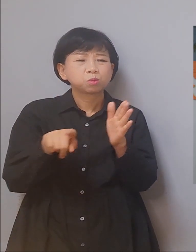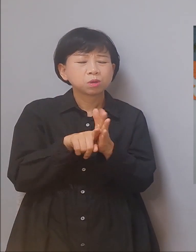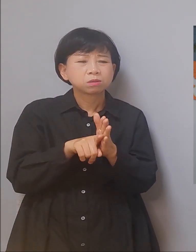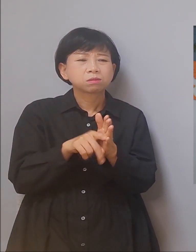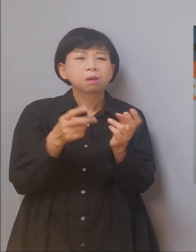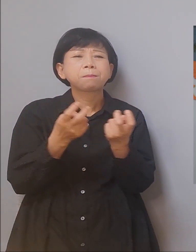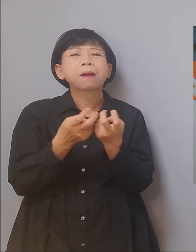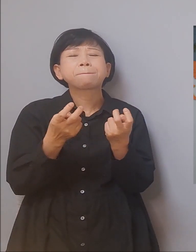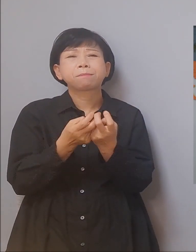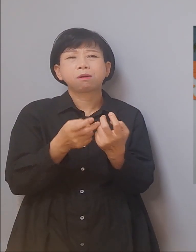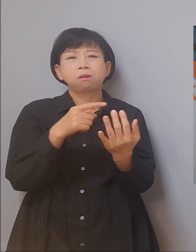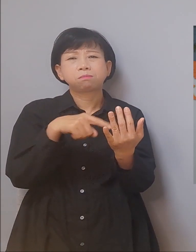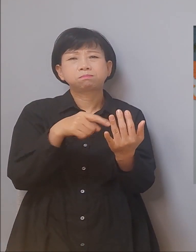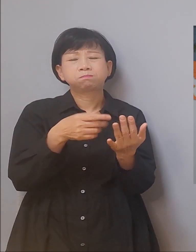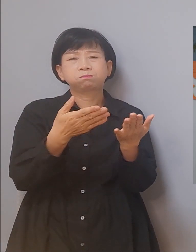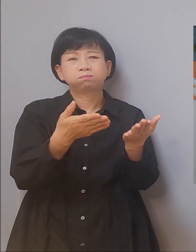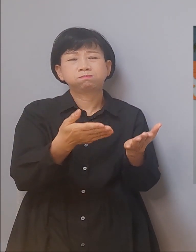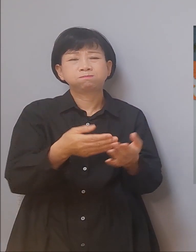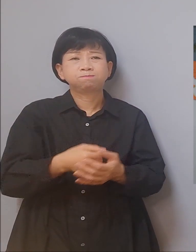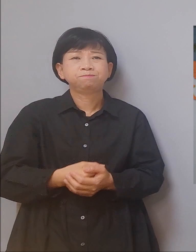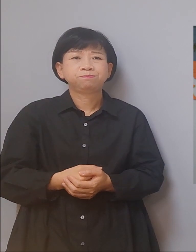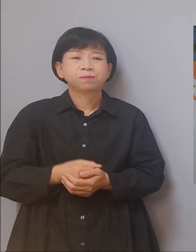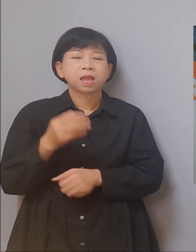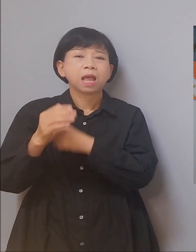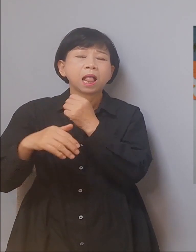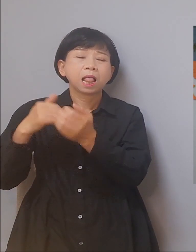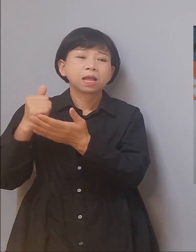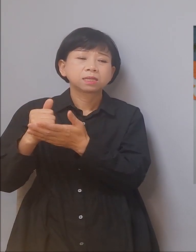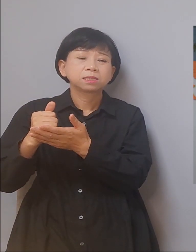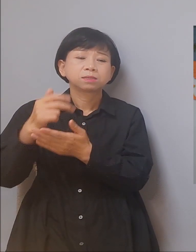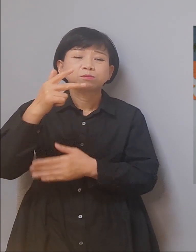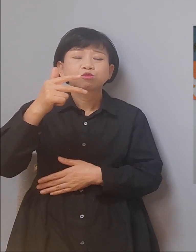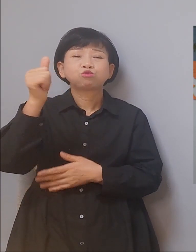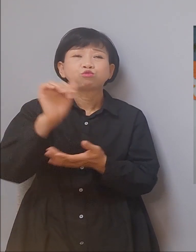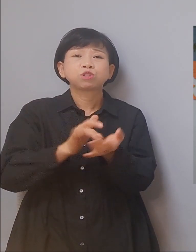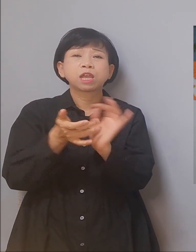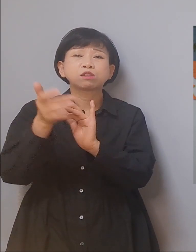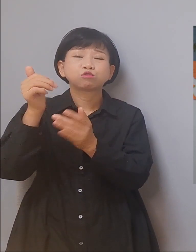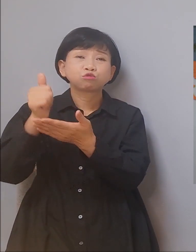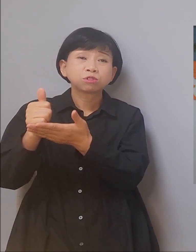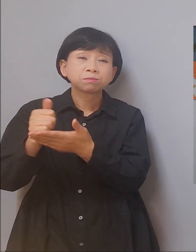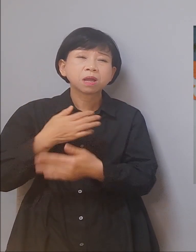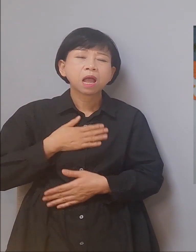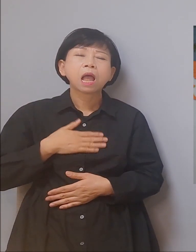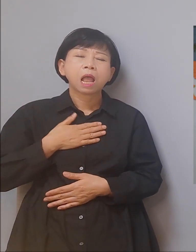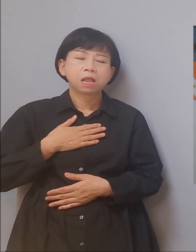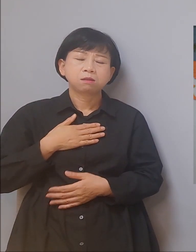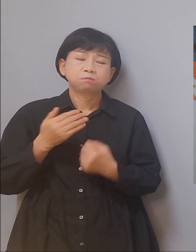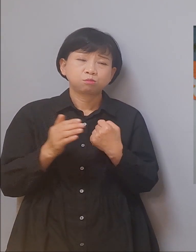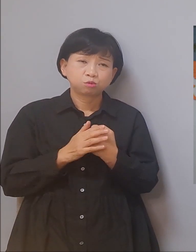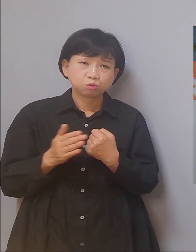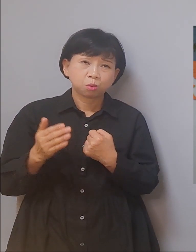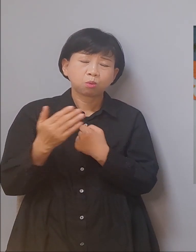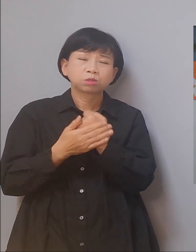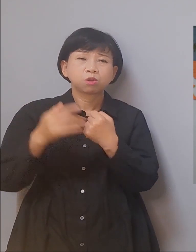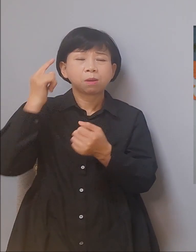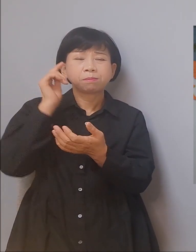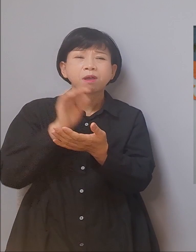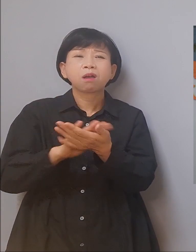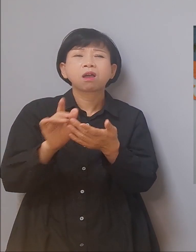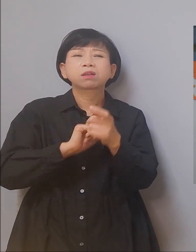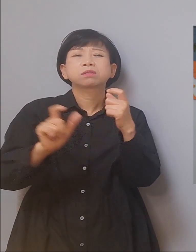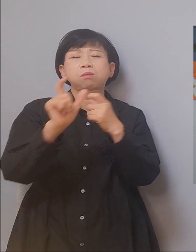방법을 제시합니다. 그것은 바로 하나님과 우리 주 예수를 알므로 은혜와 평강이 너희에게